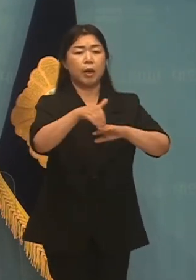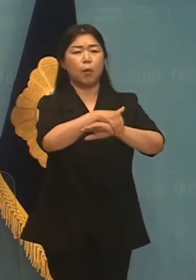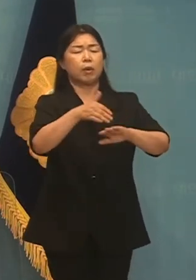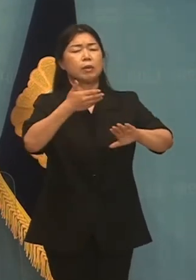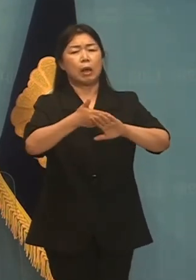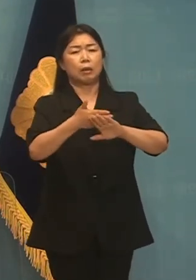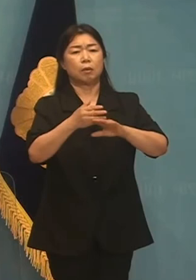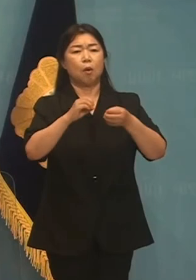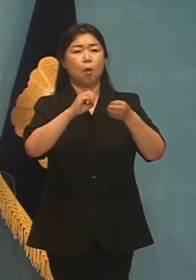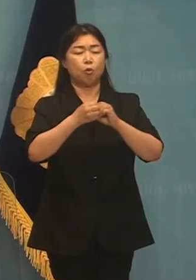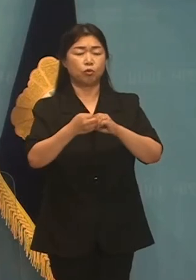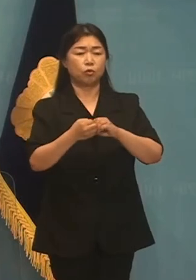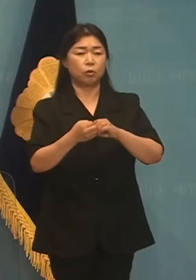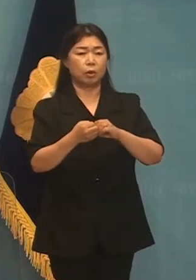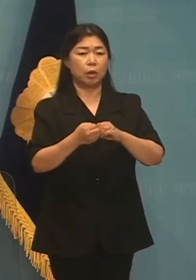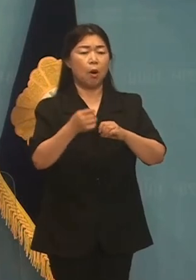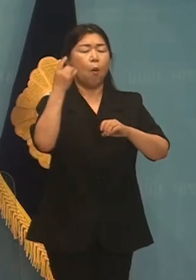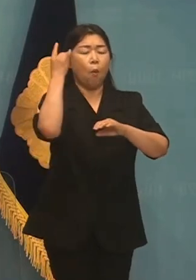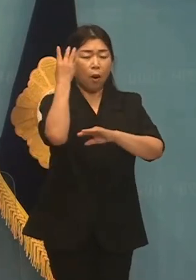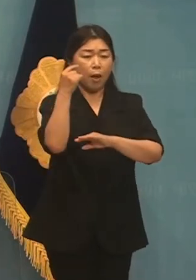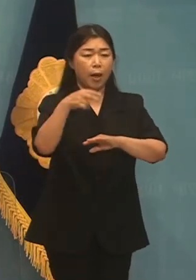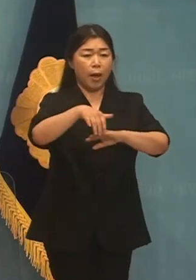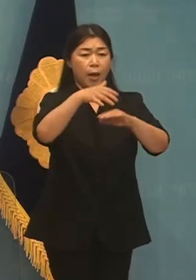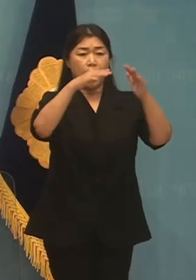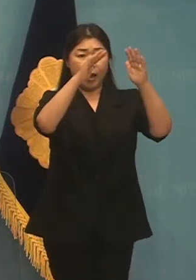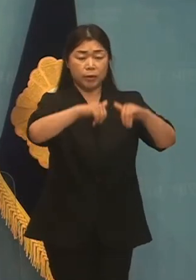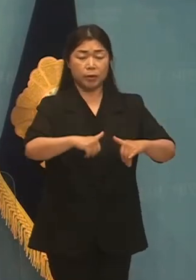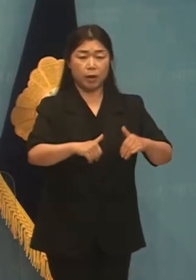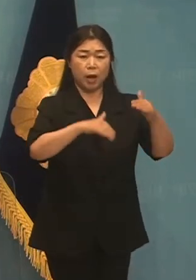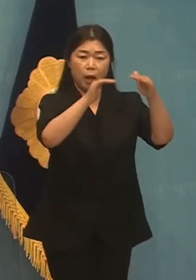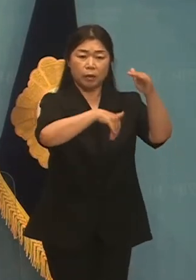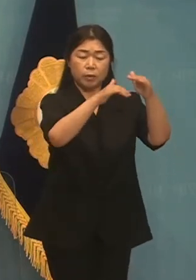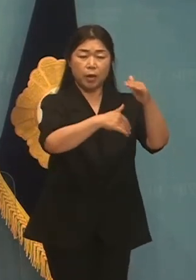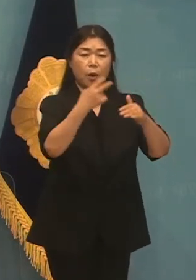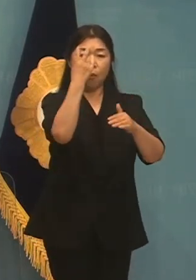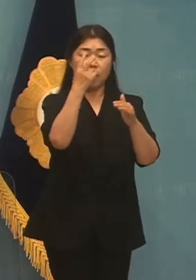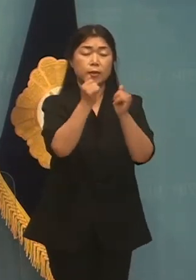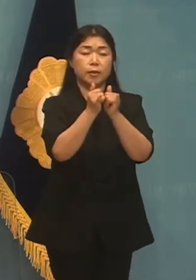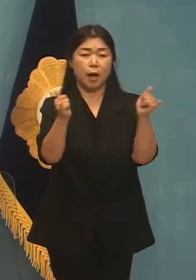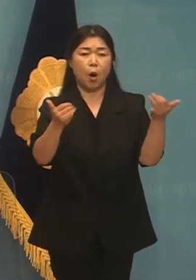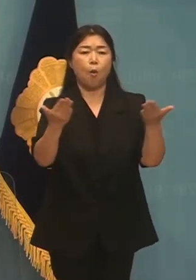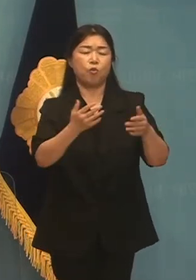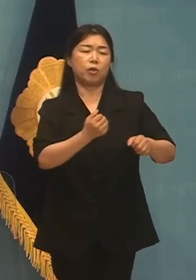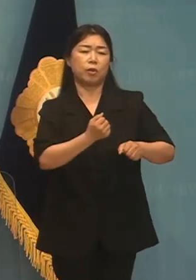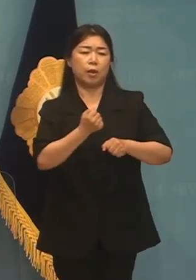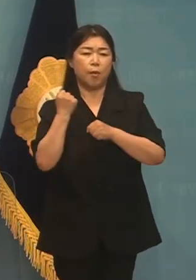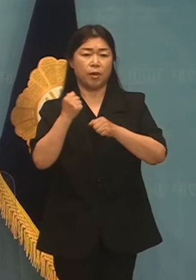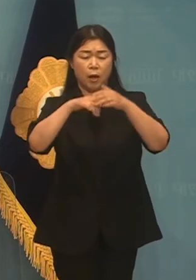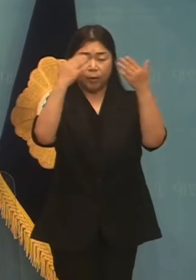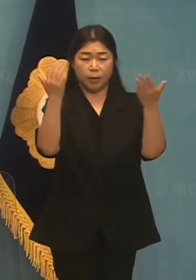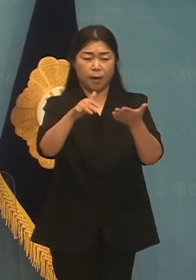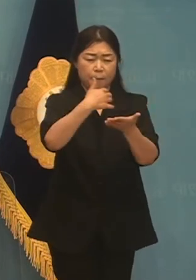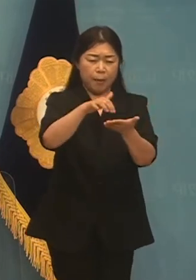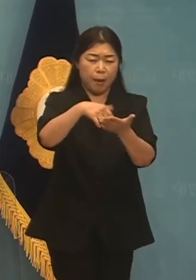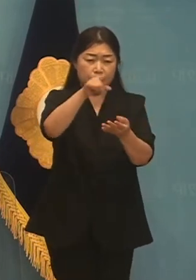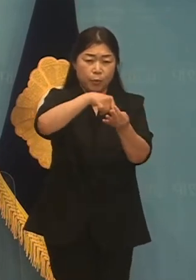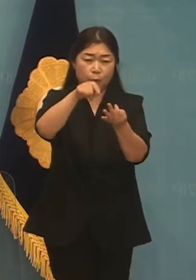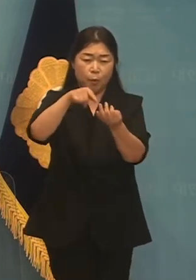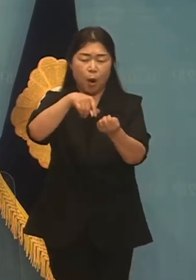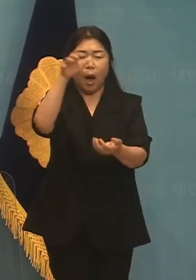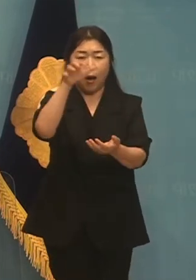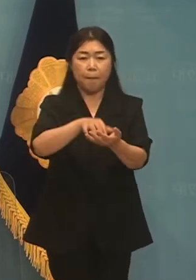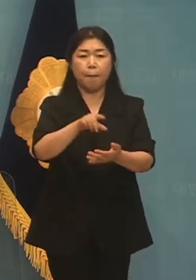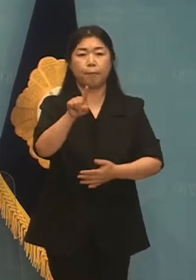다른 시고 해체 감리자의 업무 태만 등 총 153건의